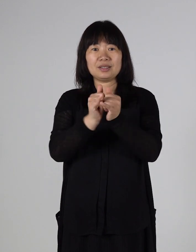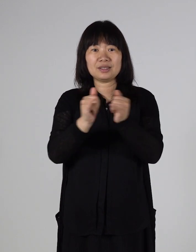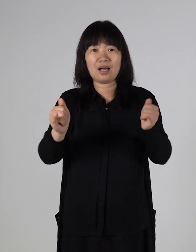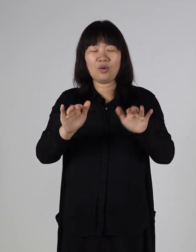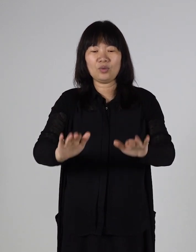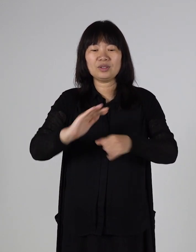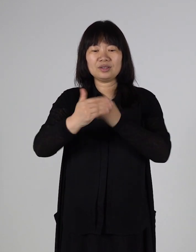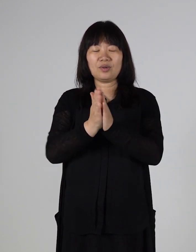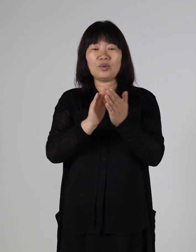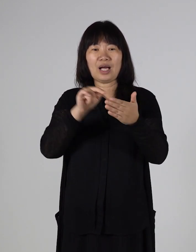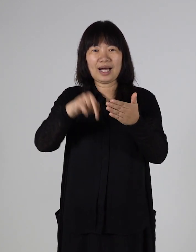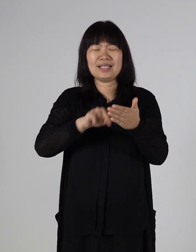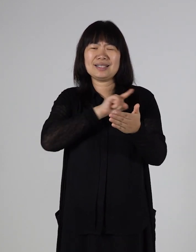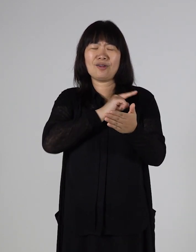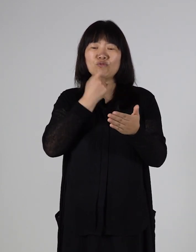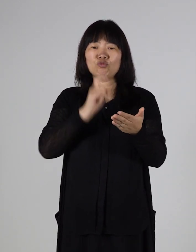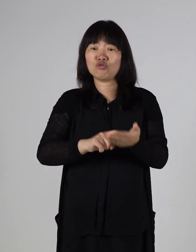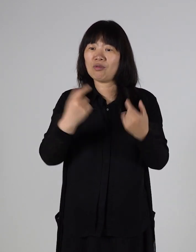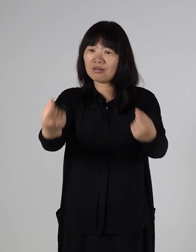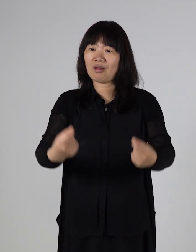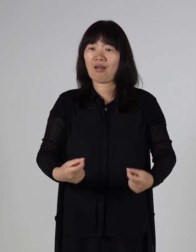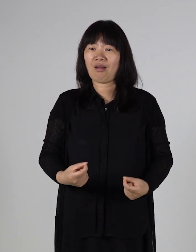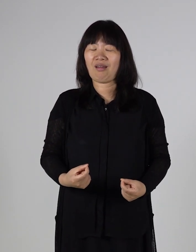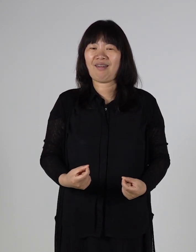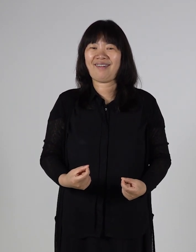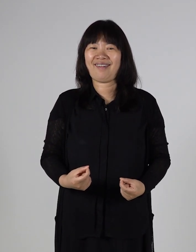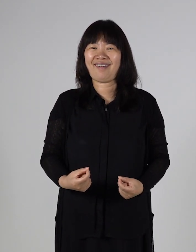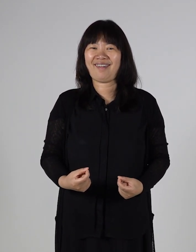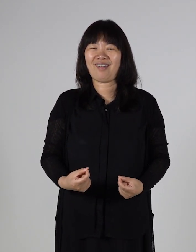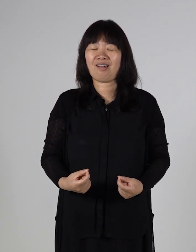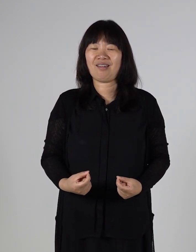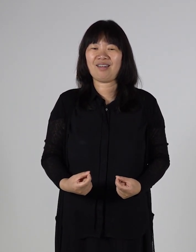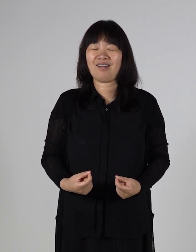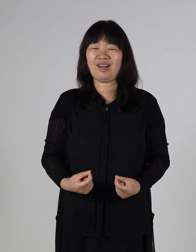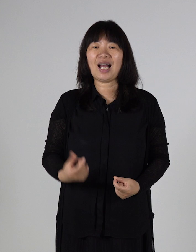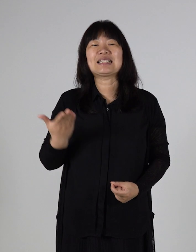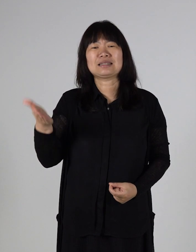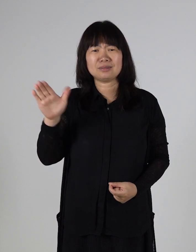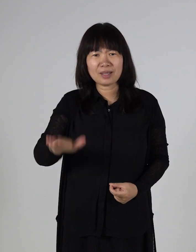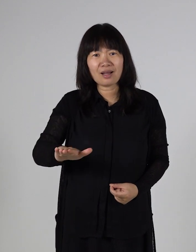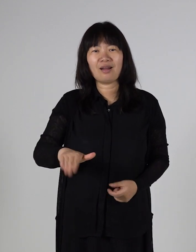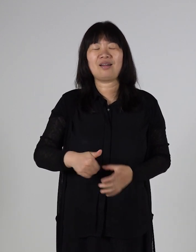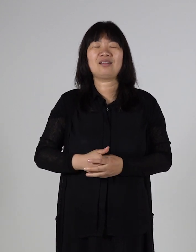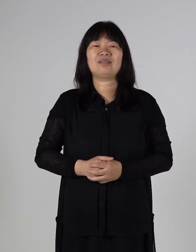오늘 본문 중에 제일 쉬울 것 같은데, 이렇게 생각을 하실 수 있을 거예요.